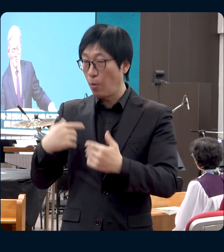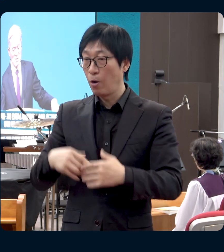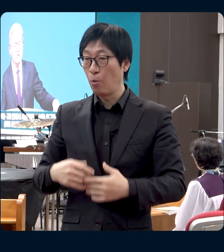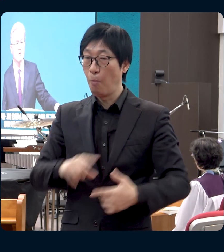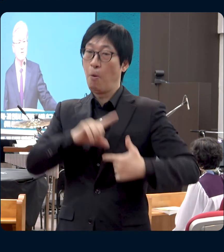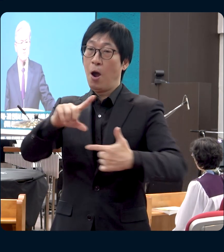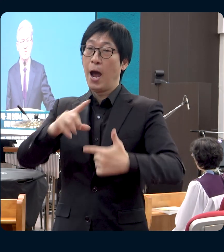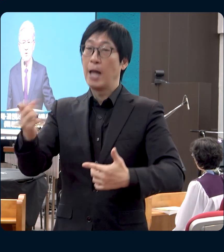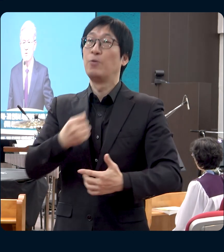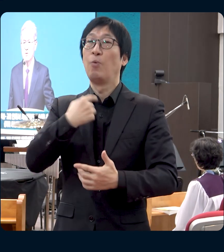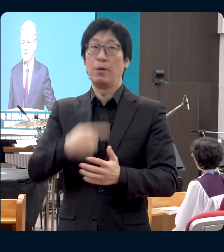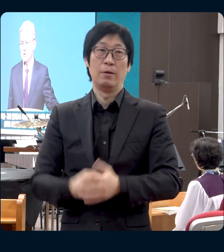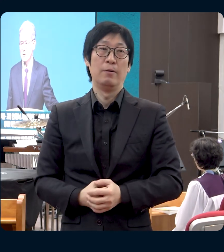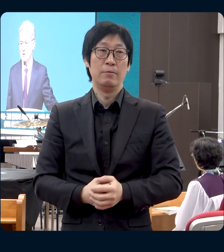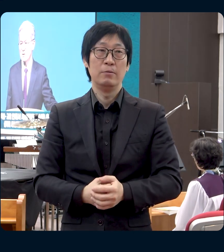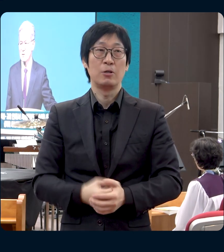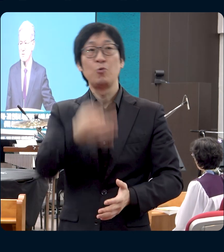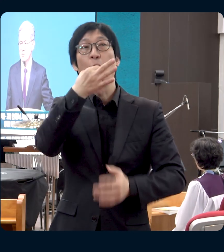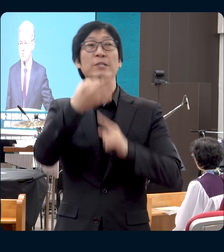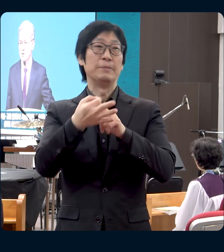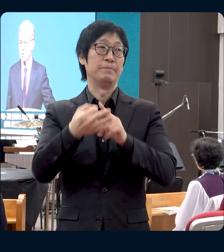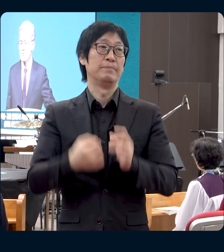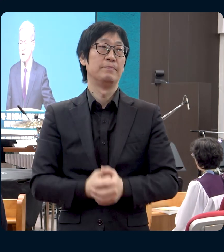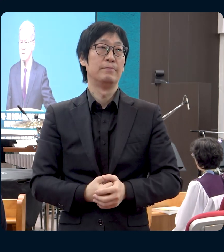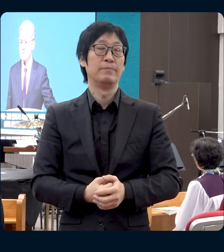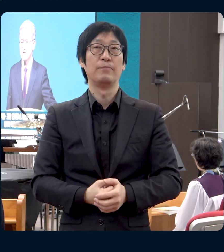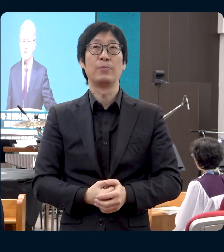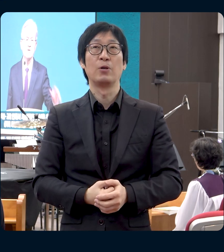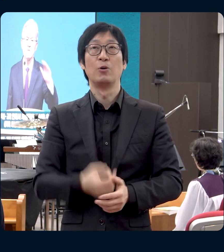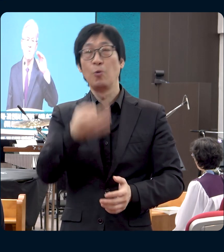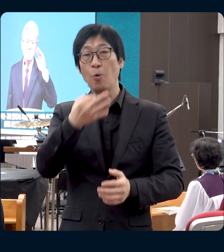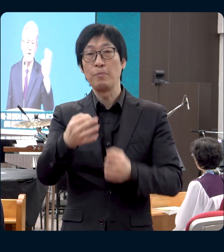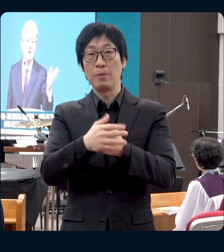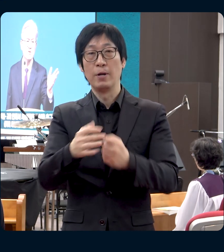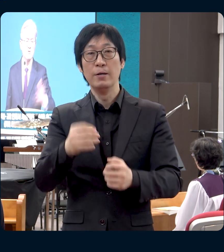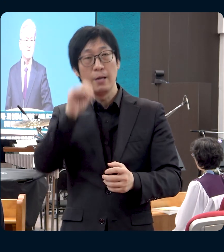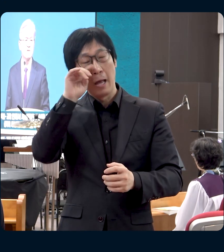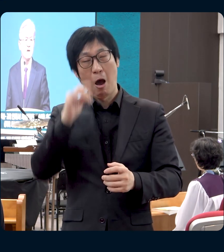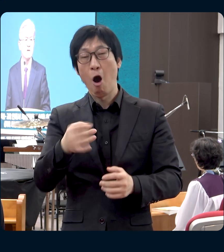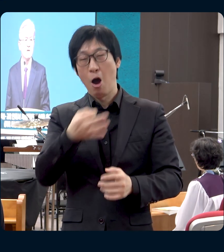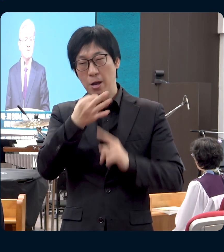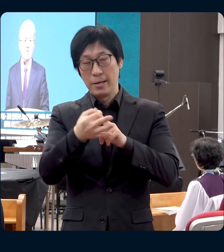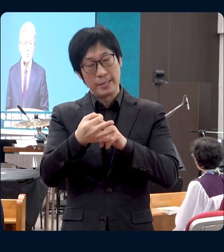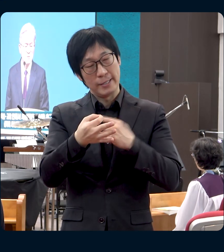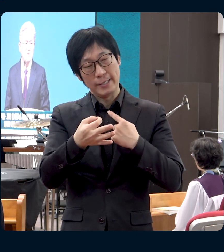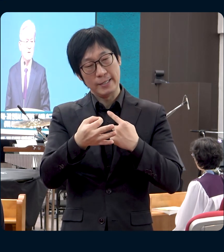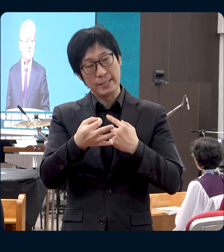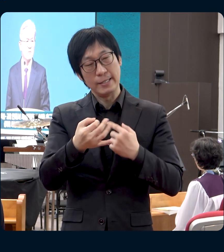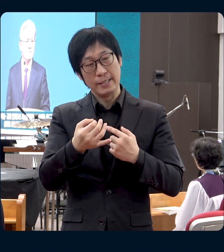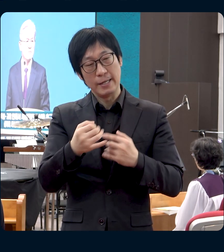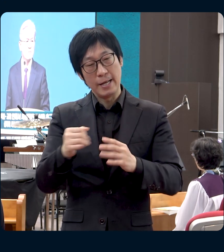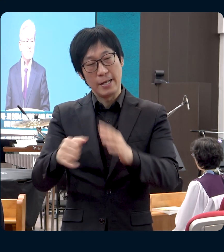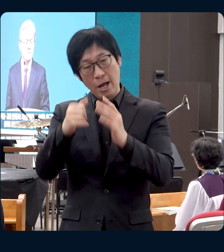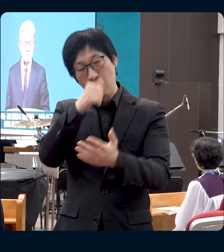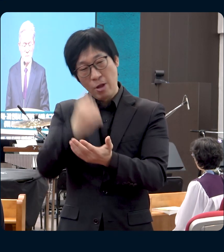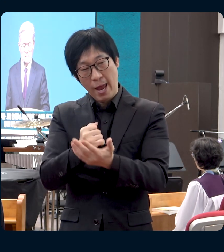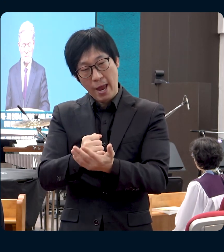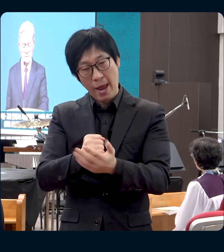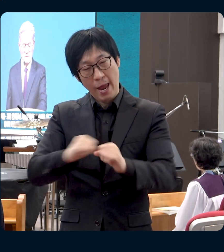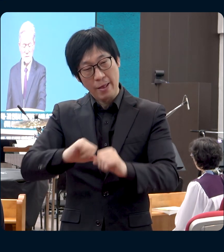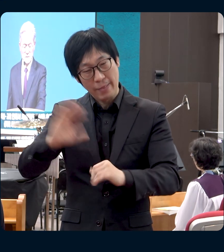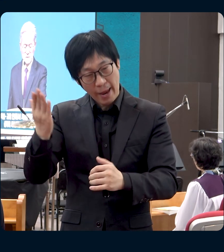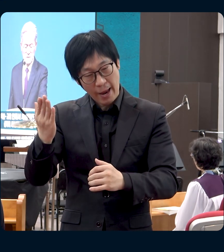명예와 심지어 육신의 욕망 때문에 세상적인 범죄까지 저지를 때 너무 힘들다고.